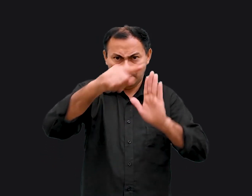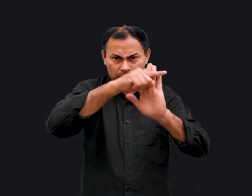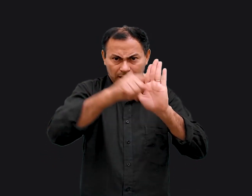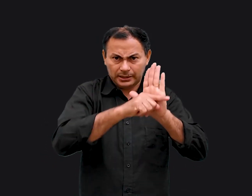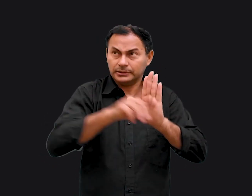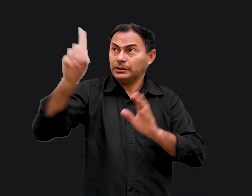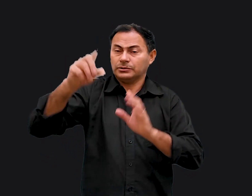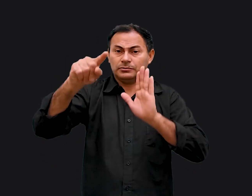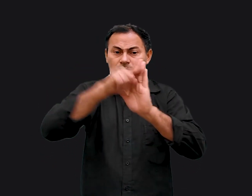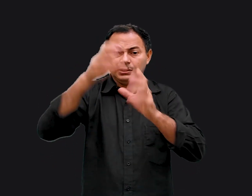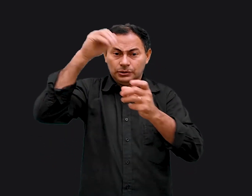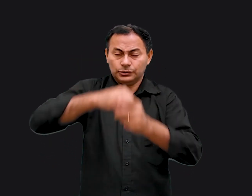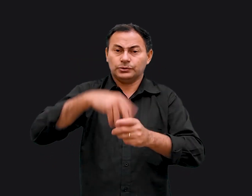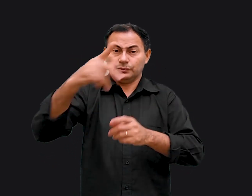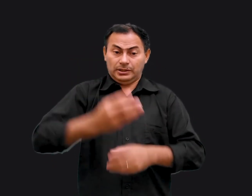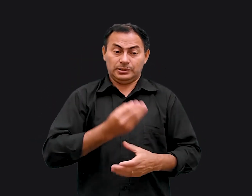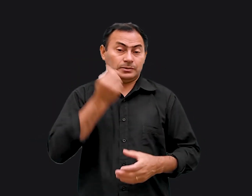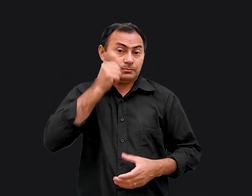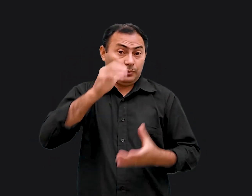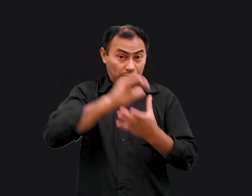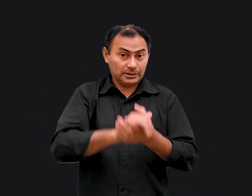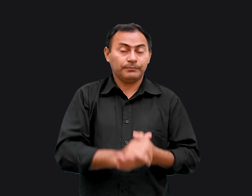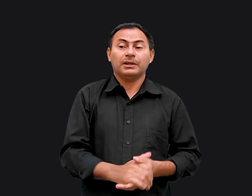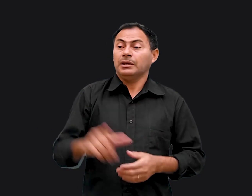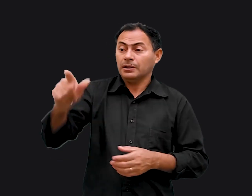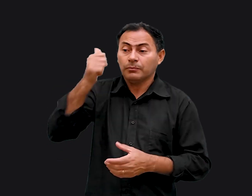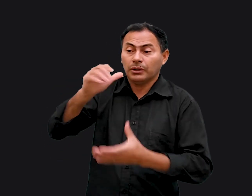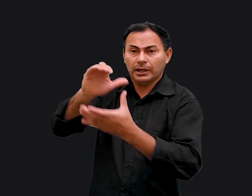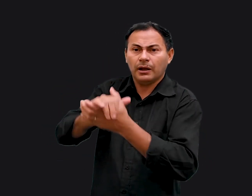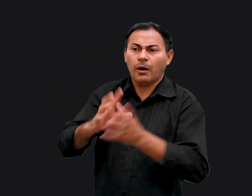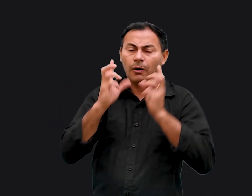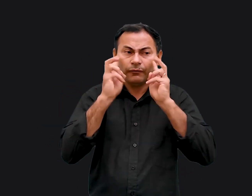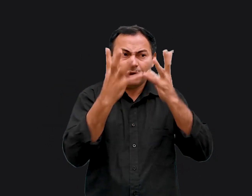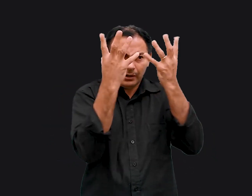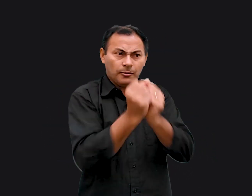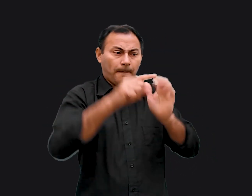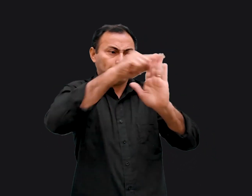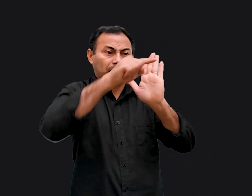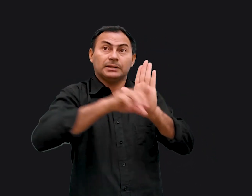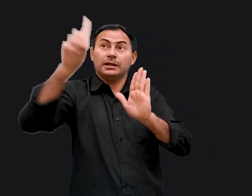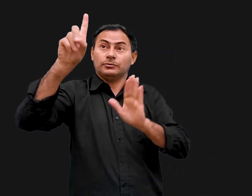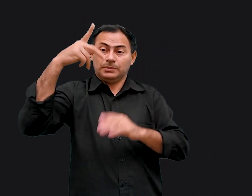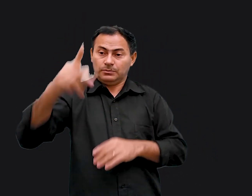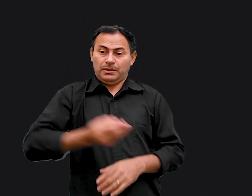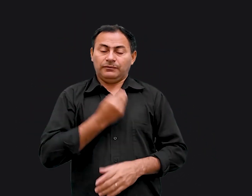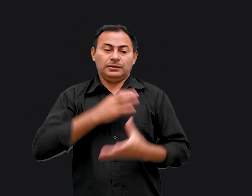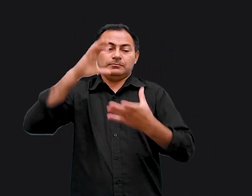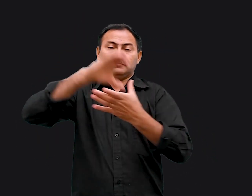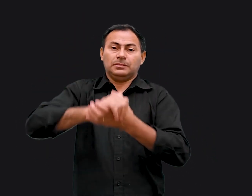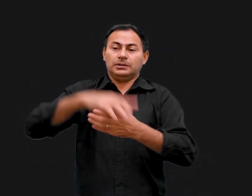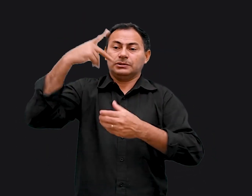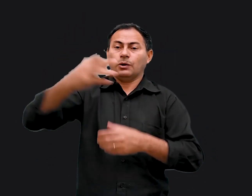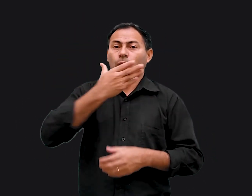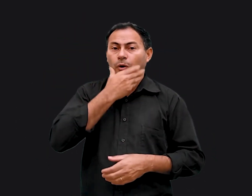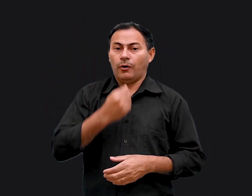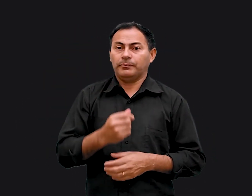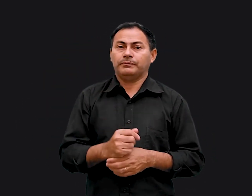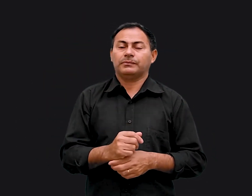sua vida incluem a sua esposa. Esposas, por favor, ouçam, os planos de Deus para a sua vida incluem o seu marido. Deus teve